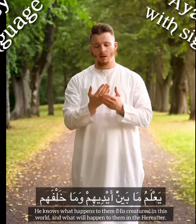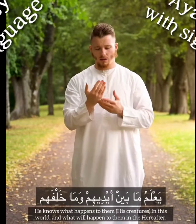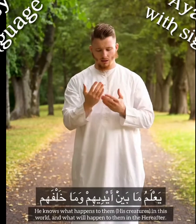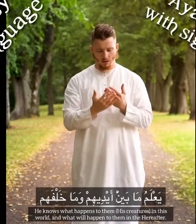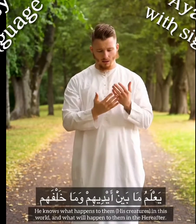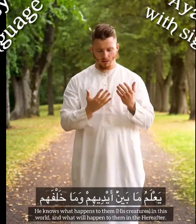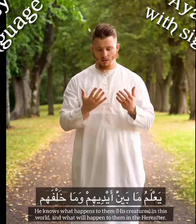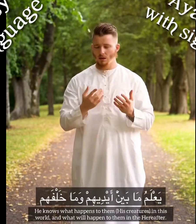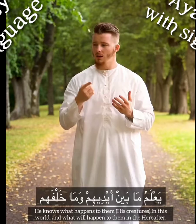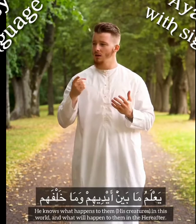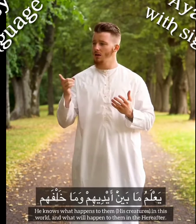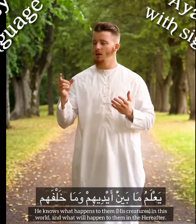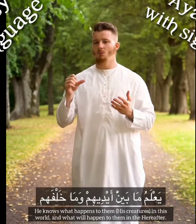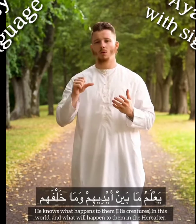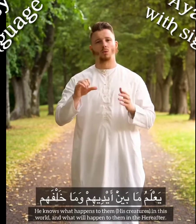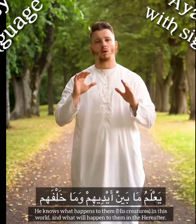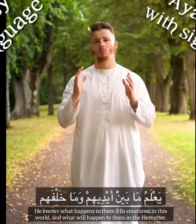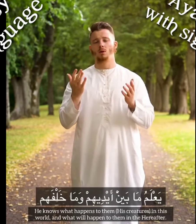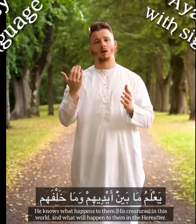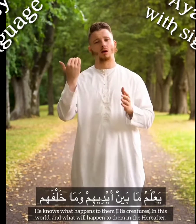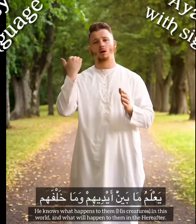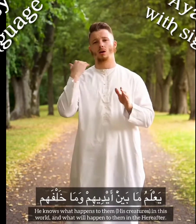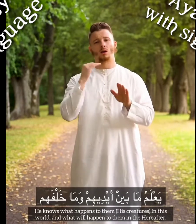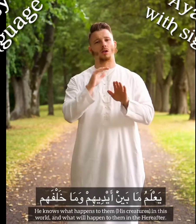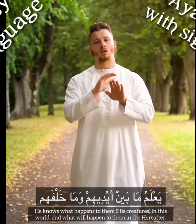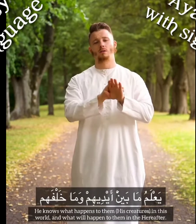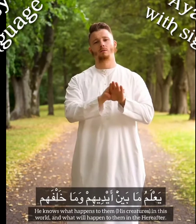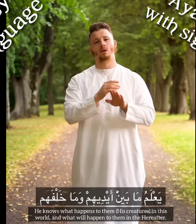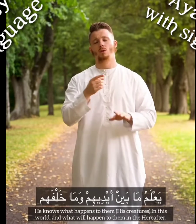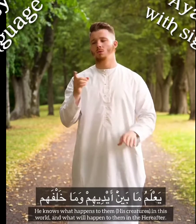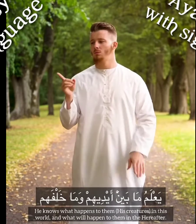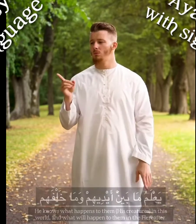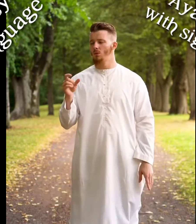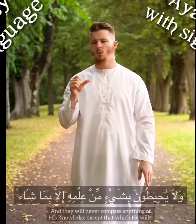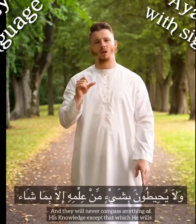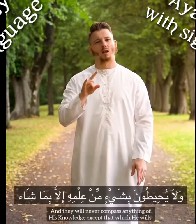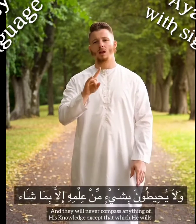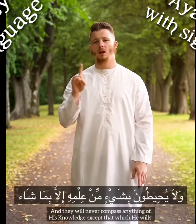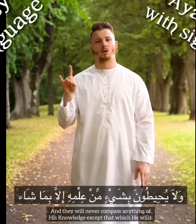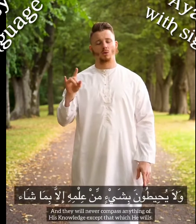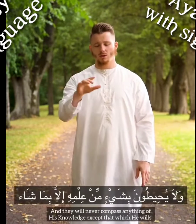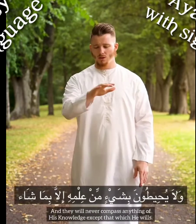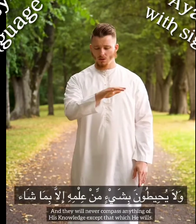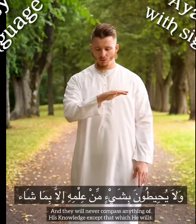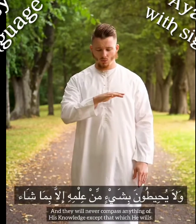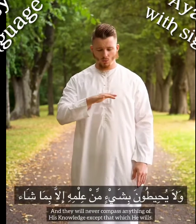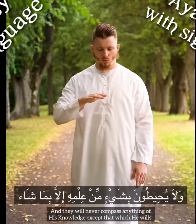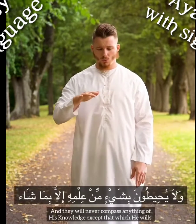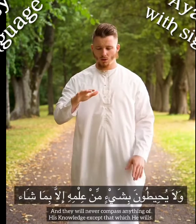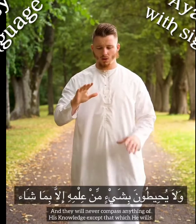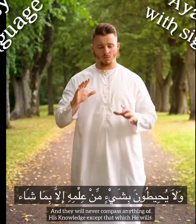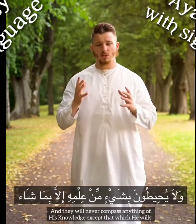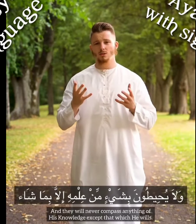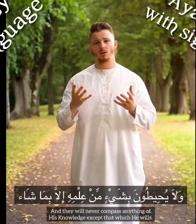بين أيديهم وما خلفهم، ولا يحيطون